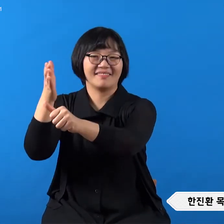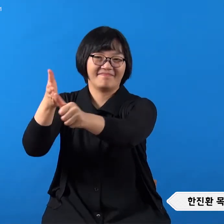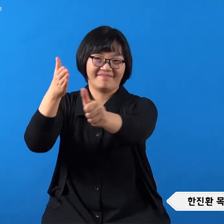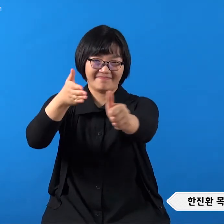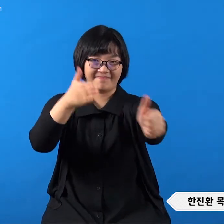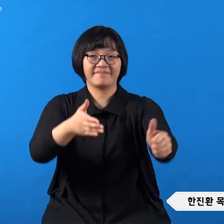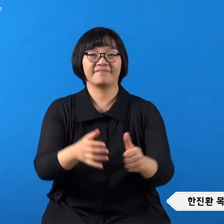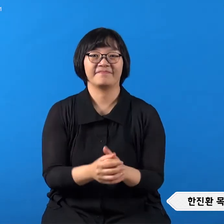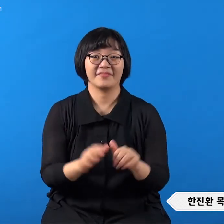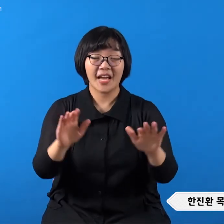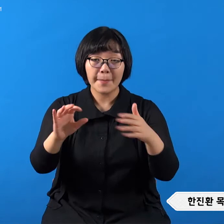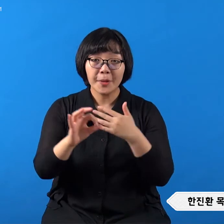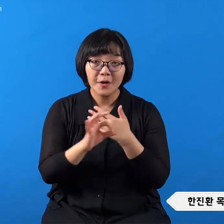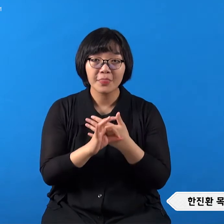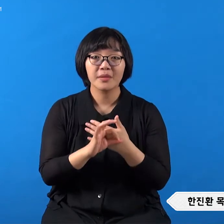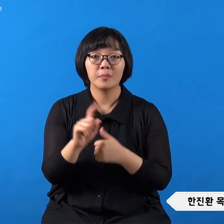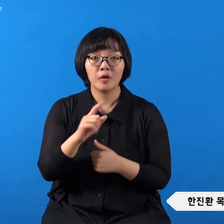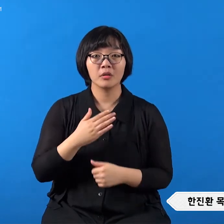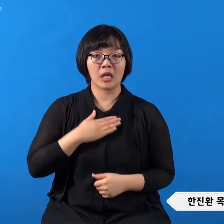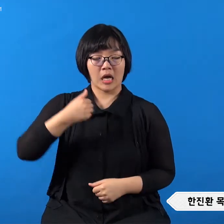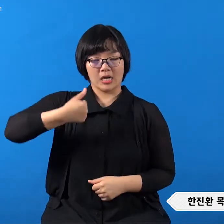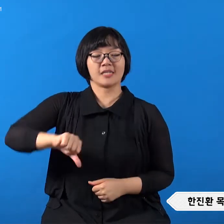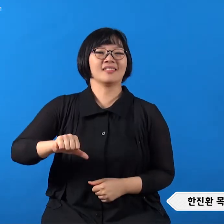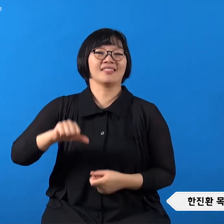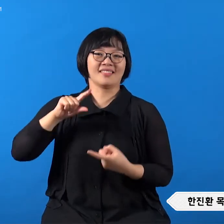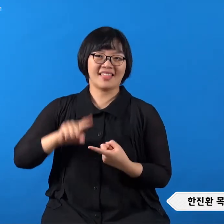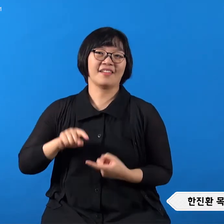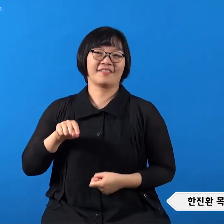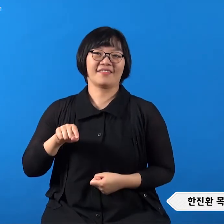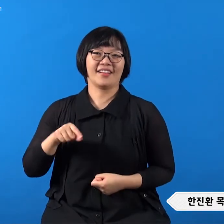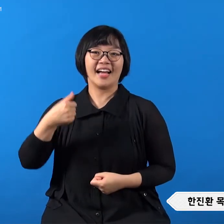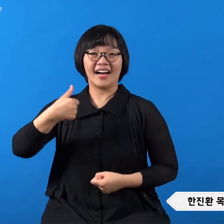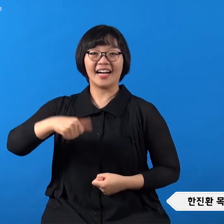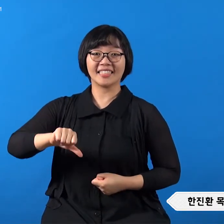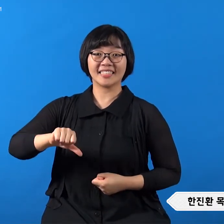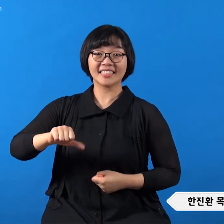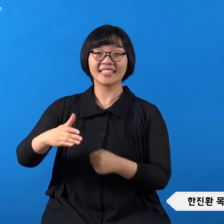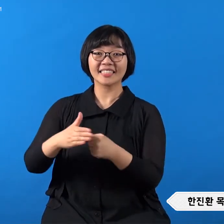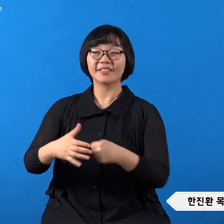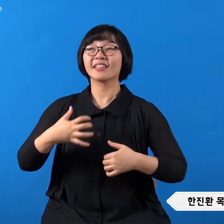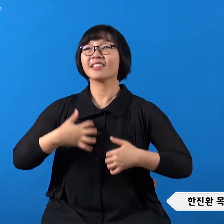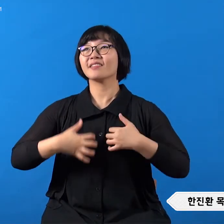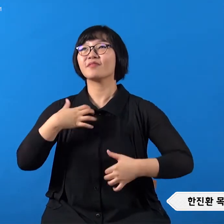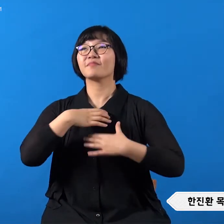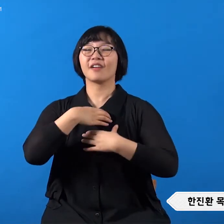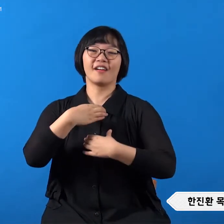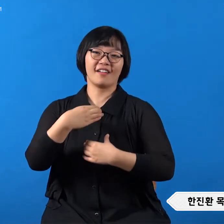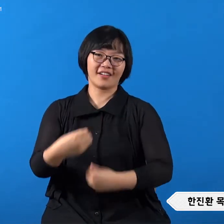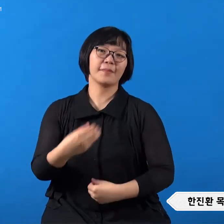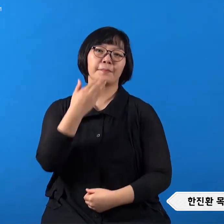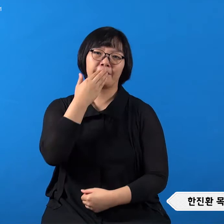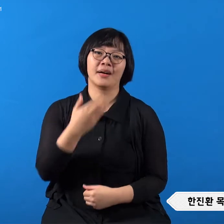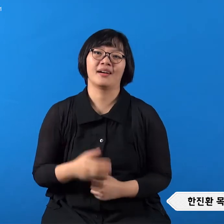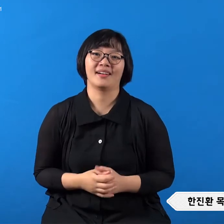바랍니다. 그러면 아들이 누리는 그 평안과 기쁨 속에서 살 수 있습니다.